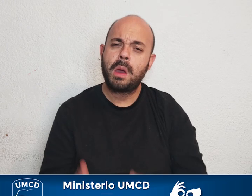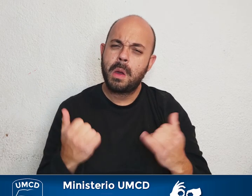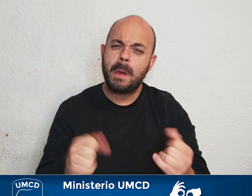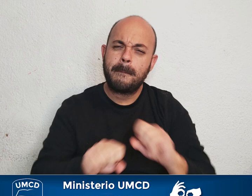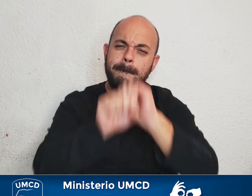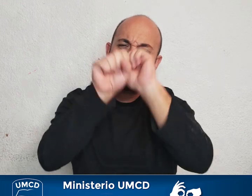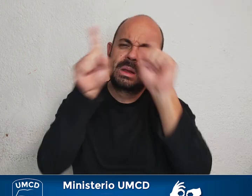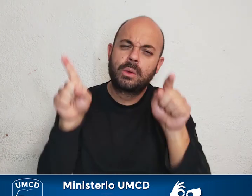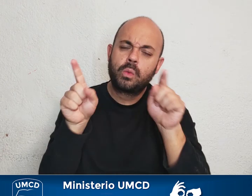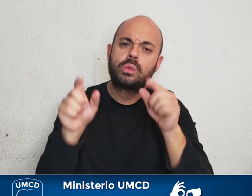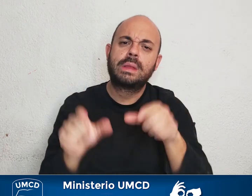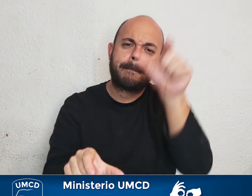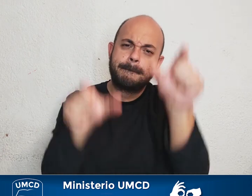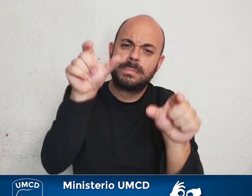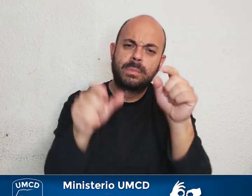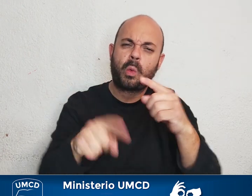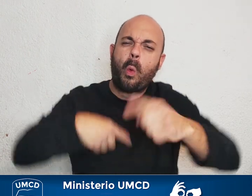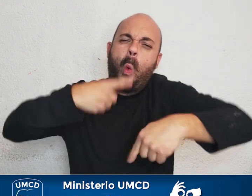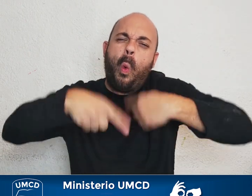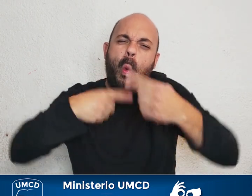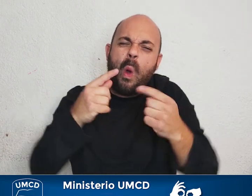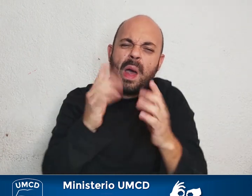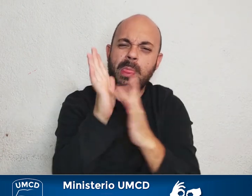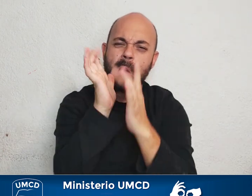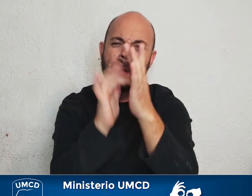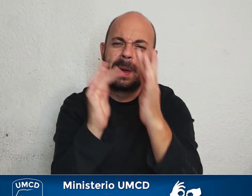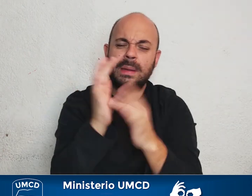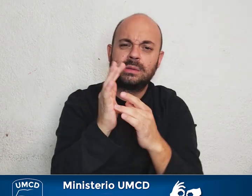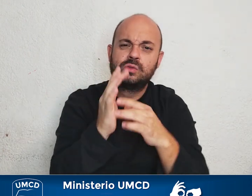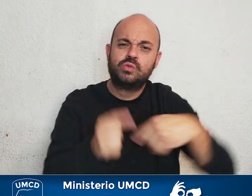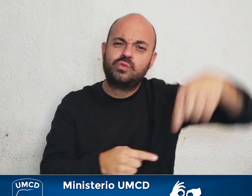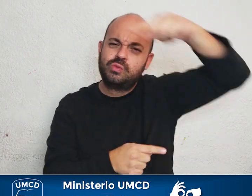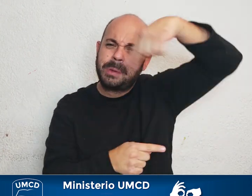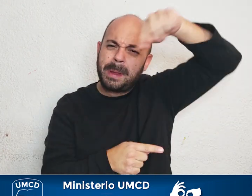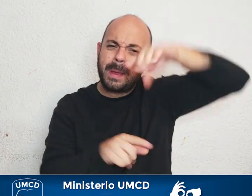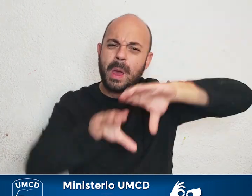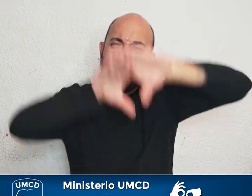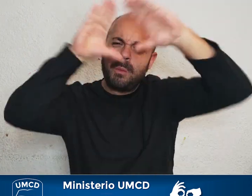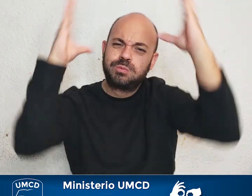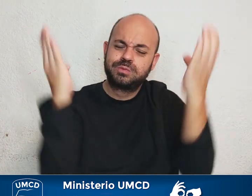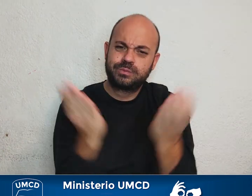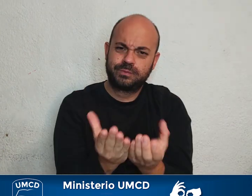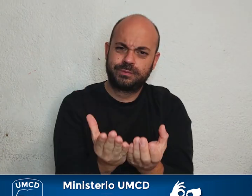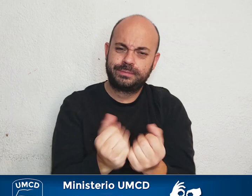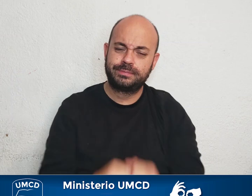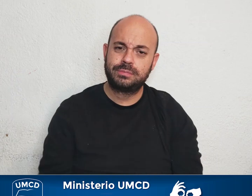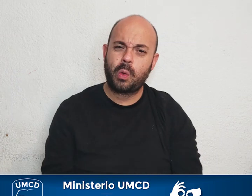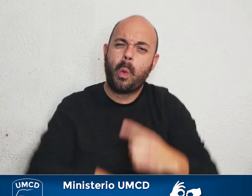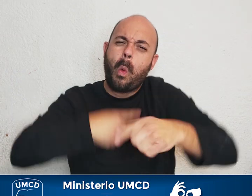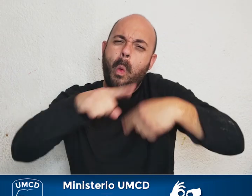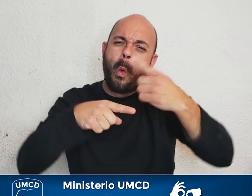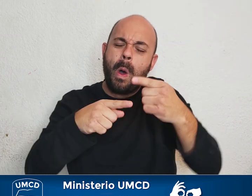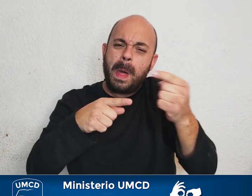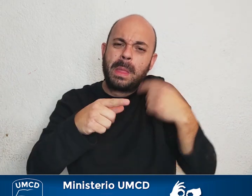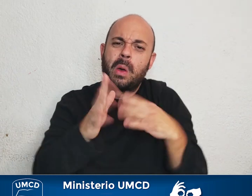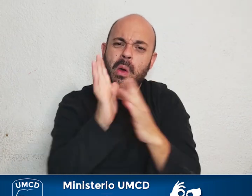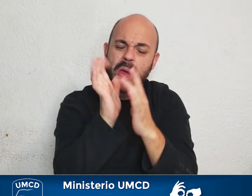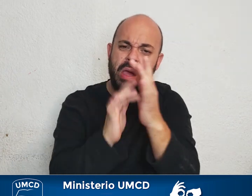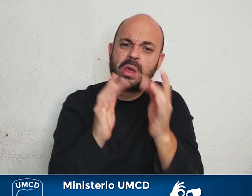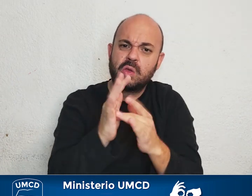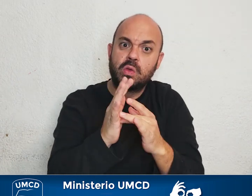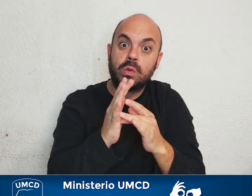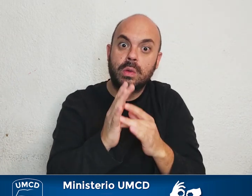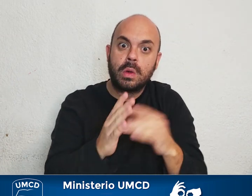La gran interrogante que muchos tenemos es el cuándo. ¿Cuándo va a ser el Señor Jesucristo que va a venir? ¿Cuándo va a ser que